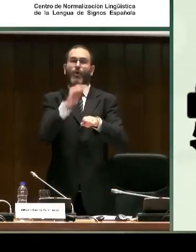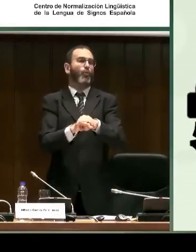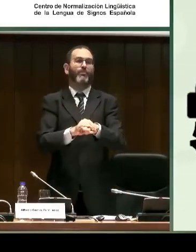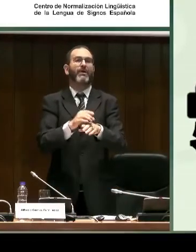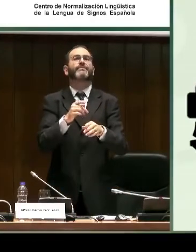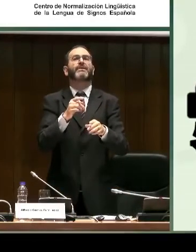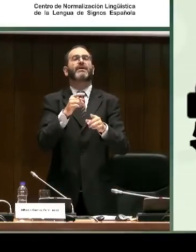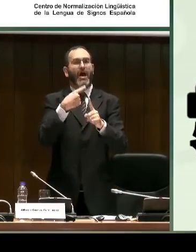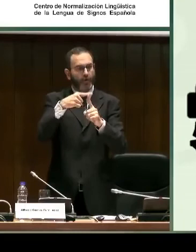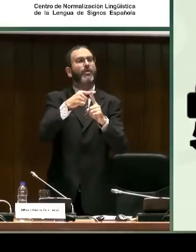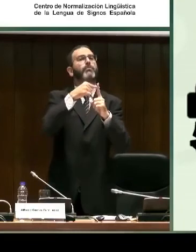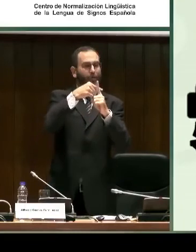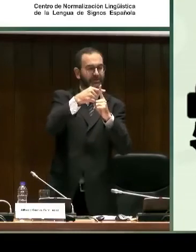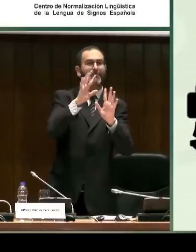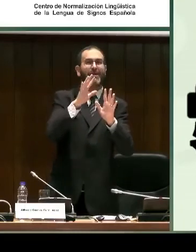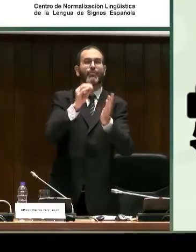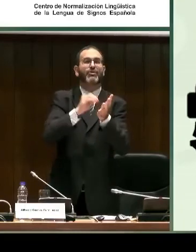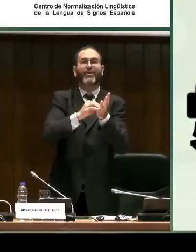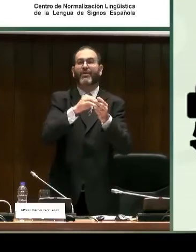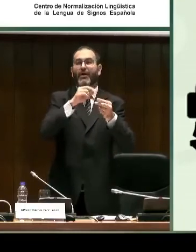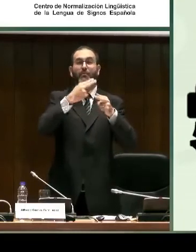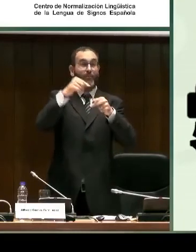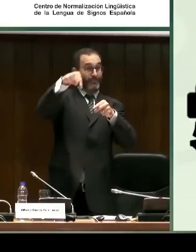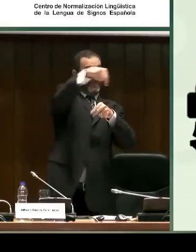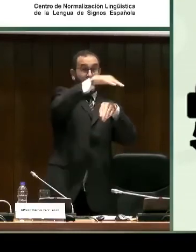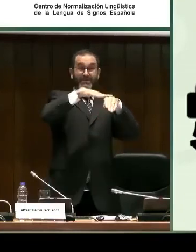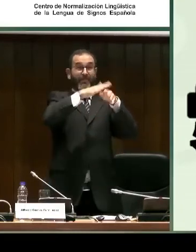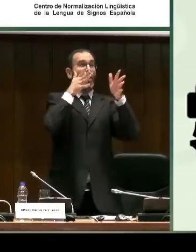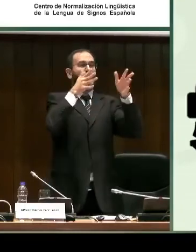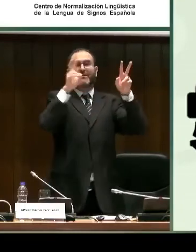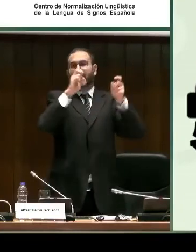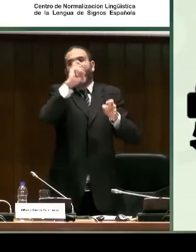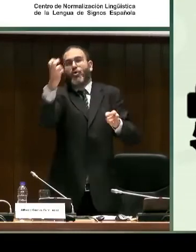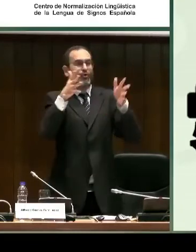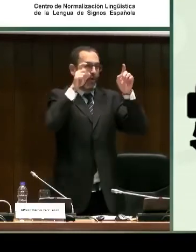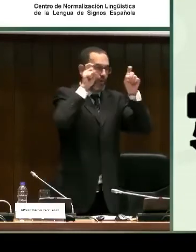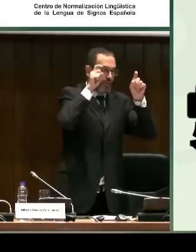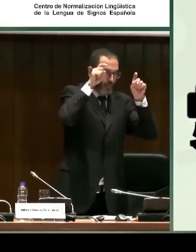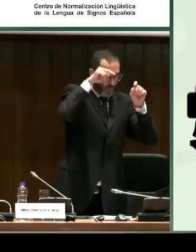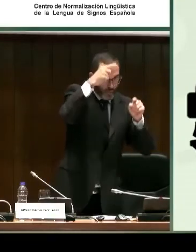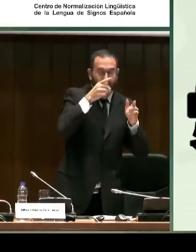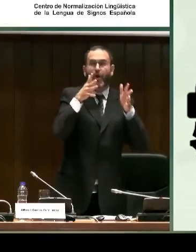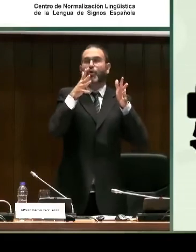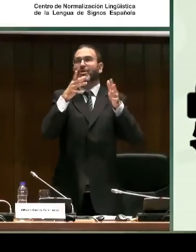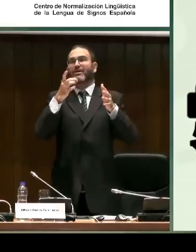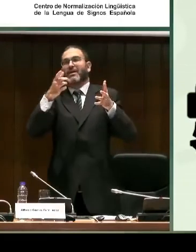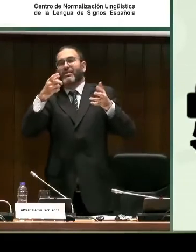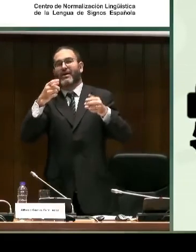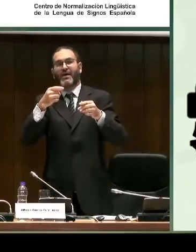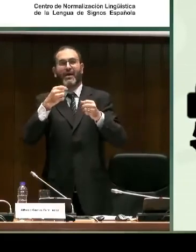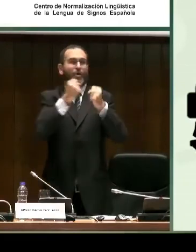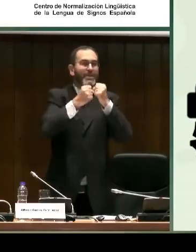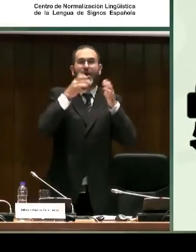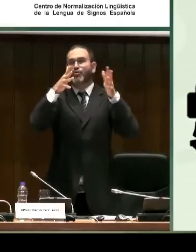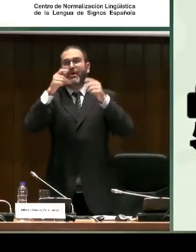La transversalidad, desde luego, no se cumple. Hay elementos positivos, pero en muchas ocasiones, desde las administraciones, tanto sean